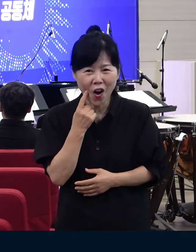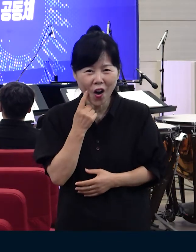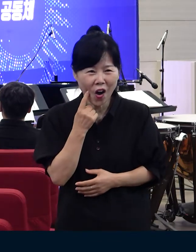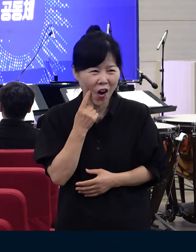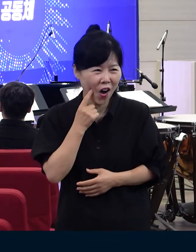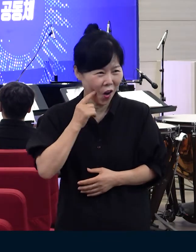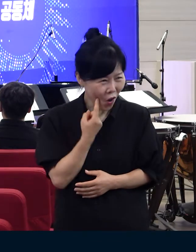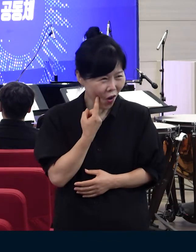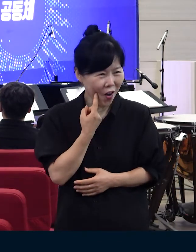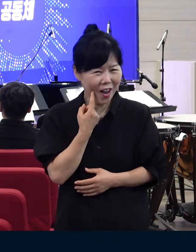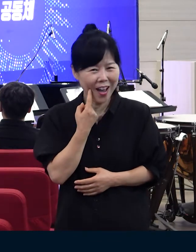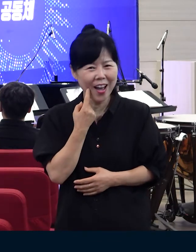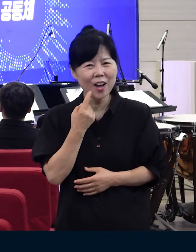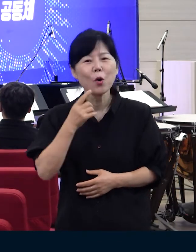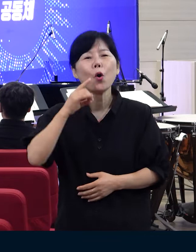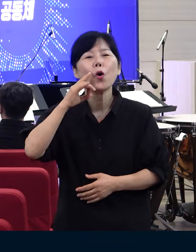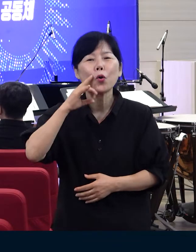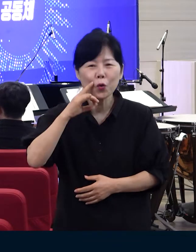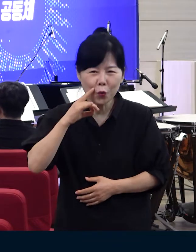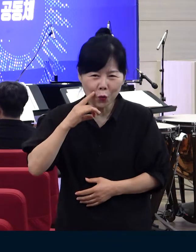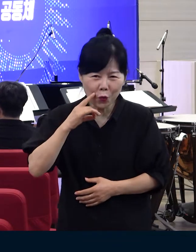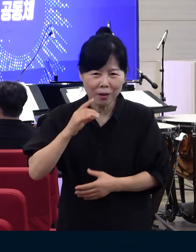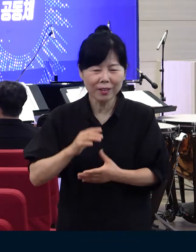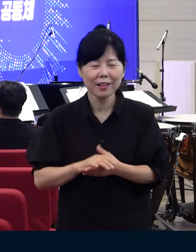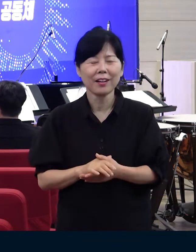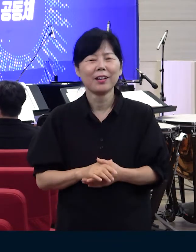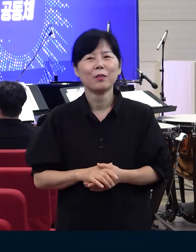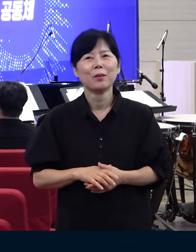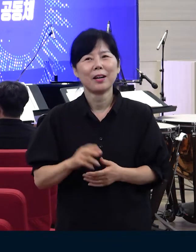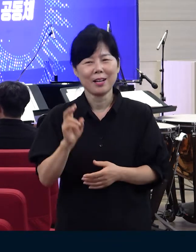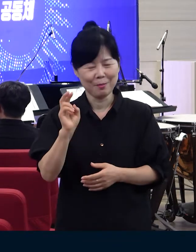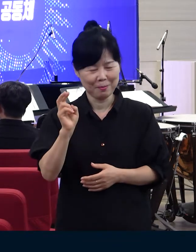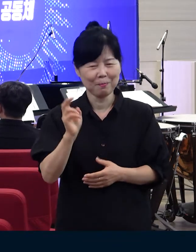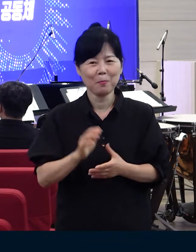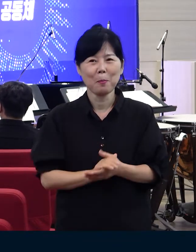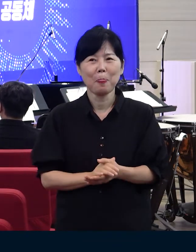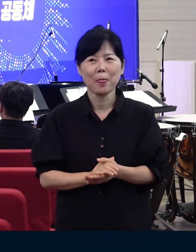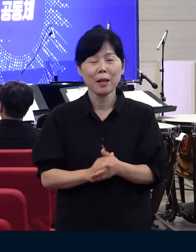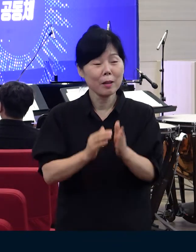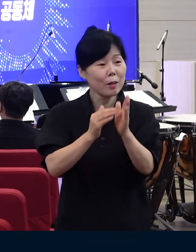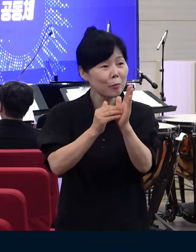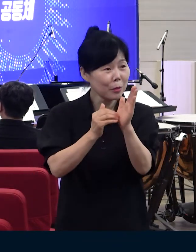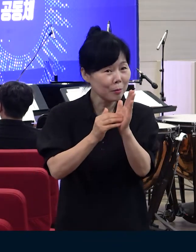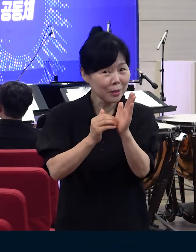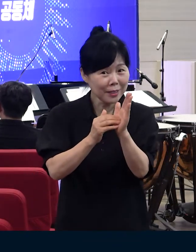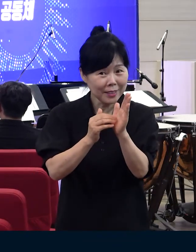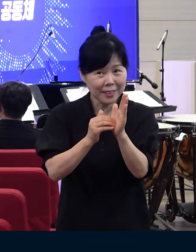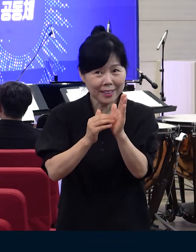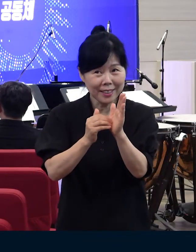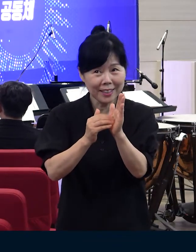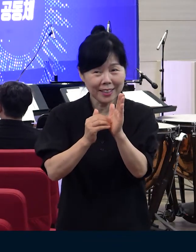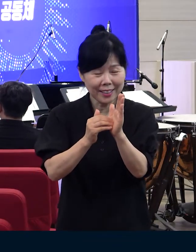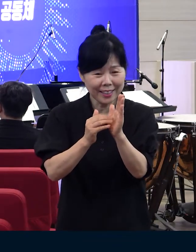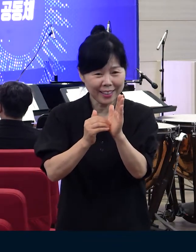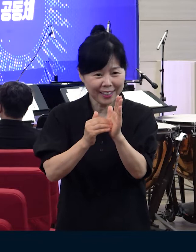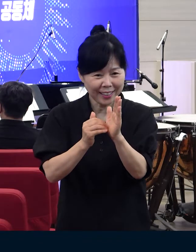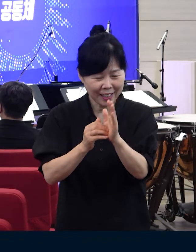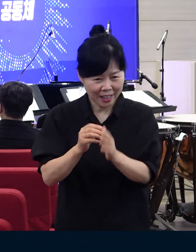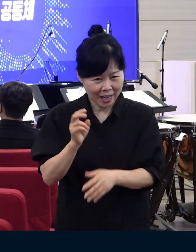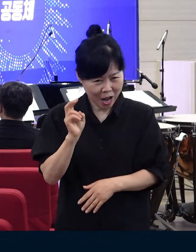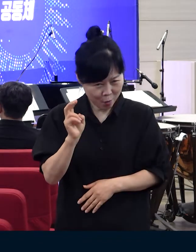사례의 미모 유지법, 이게 뭔지 알고 싶어서 말이죠. 그 비밀이 뭔지 알고 싶어서 관심이 올라오지 않을 수가 없는